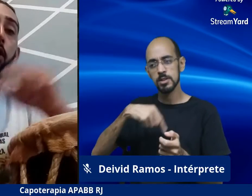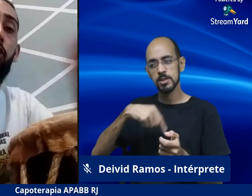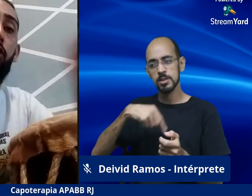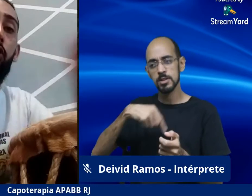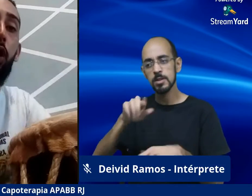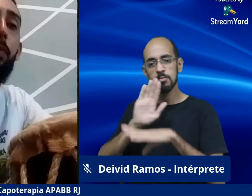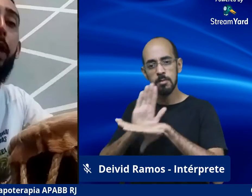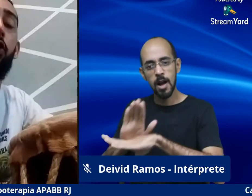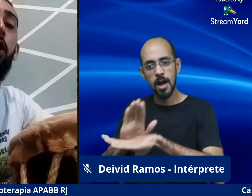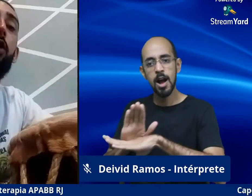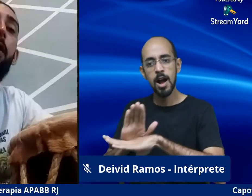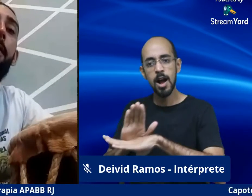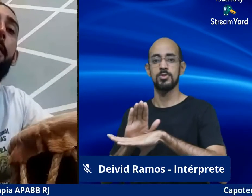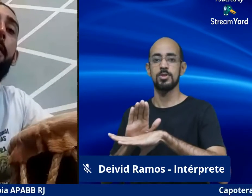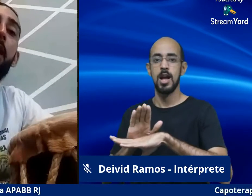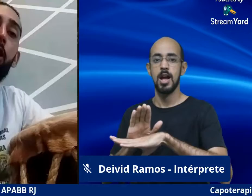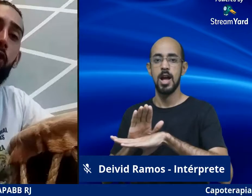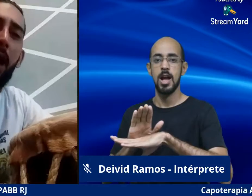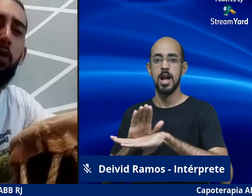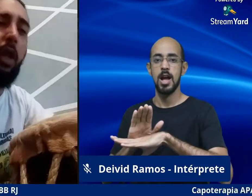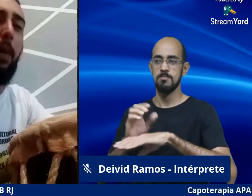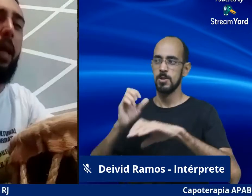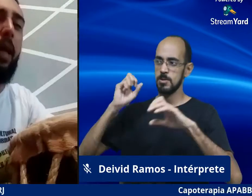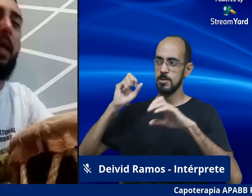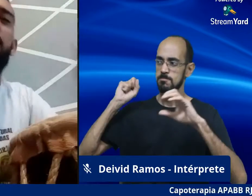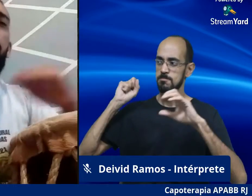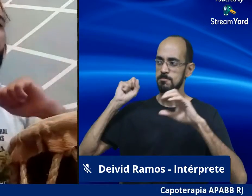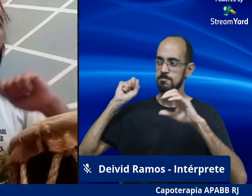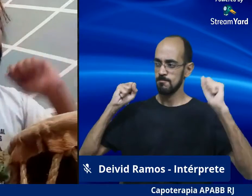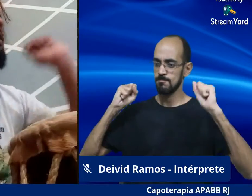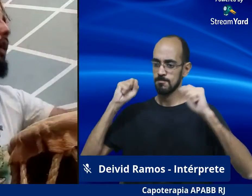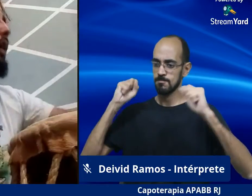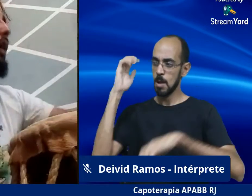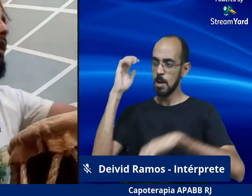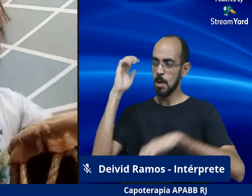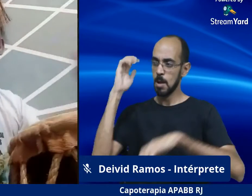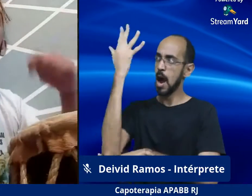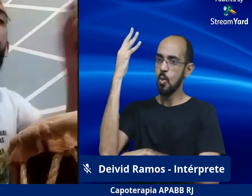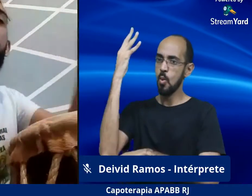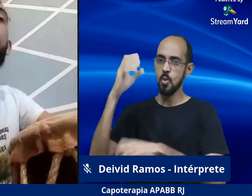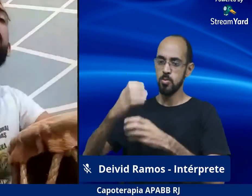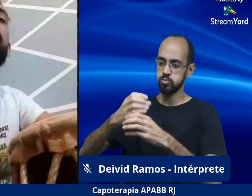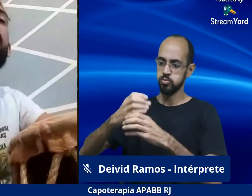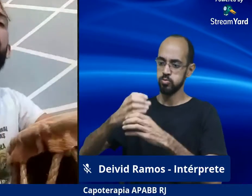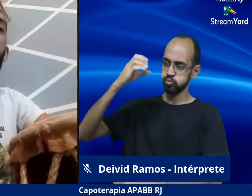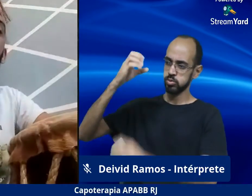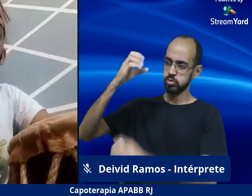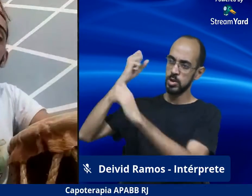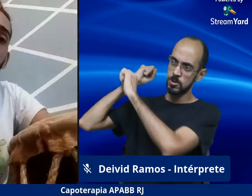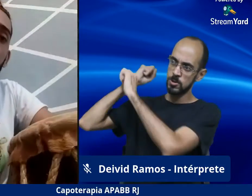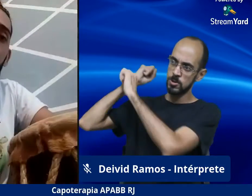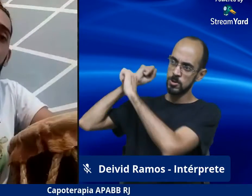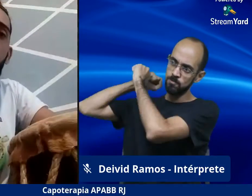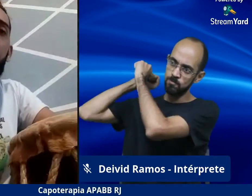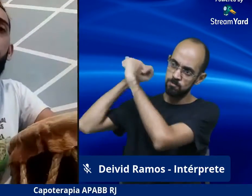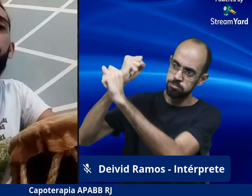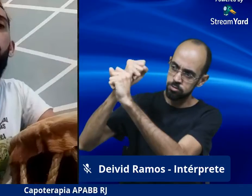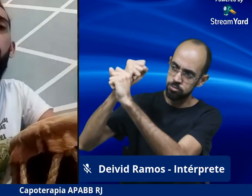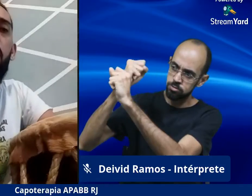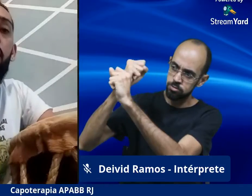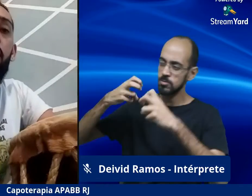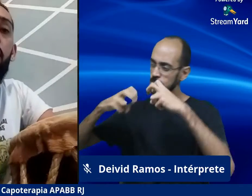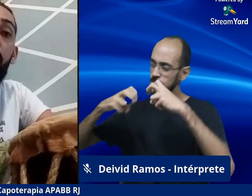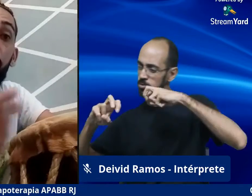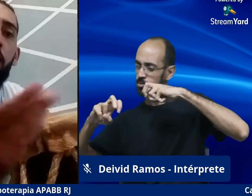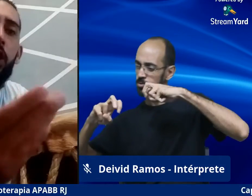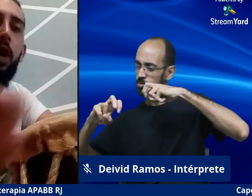Ele pegou 2 bastões e, numa luta que parecia uma dança, ele foi defendendo essa tribo. Quando a tribo